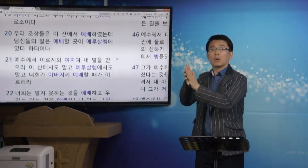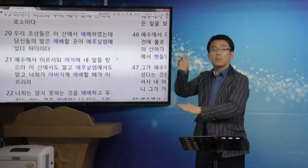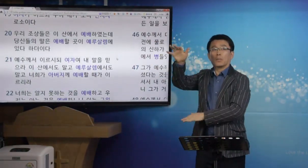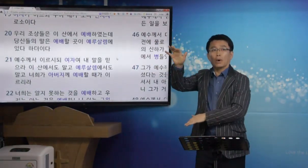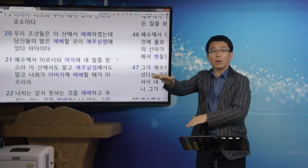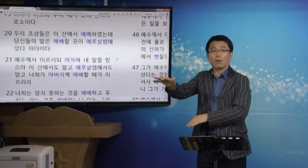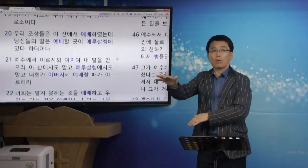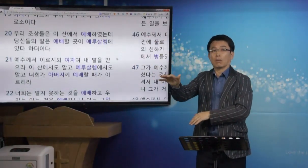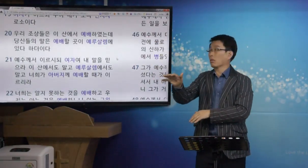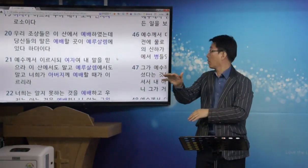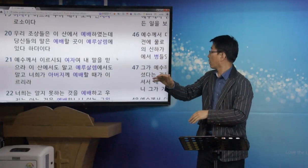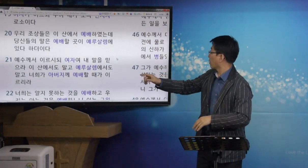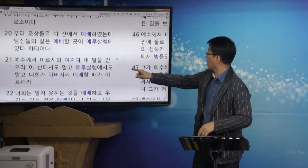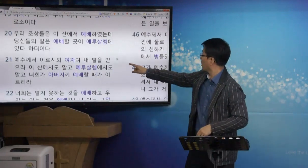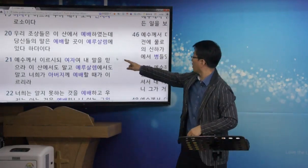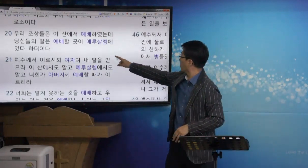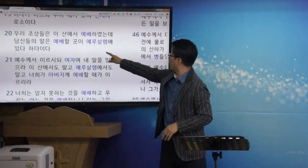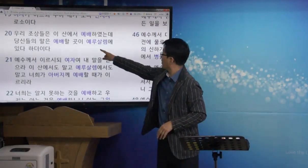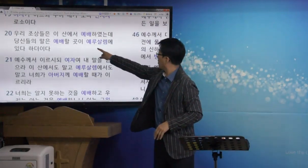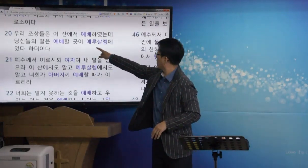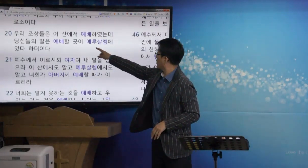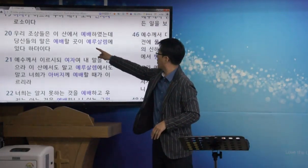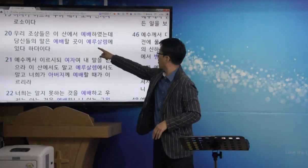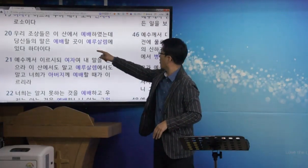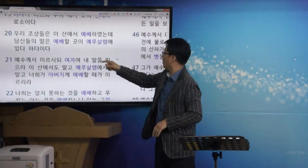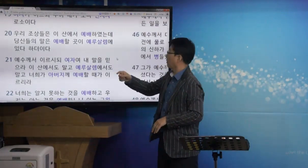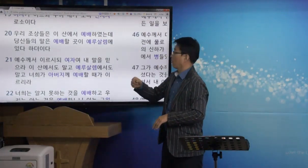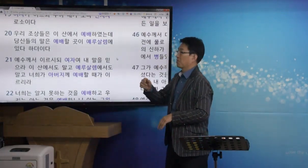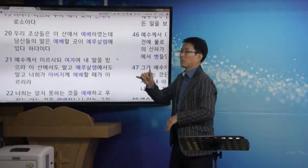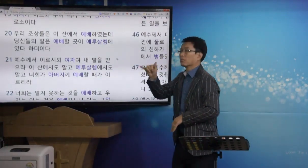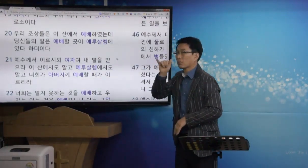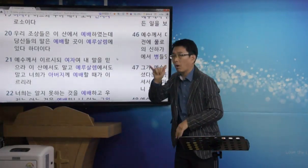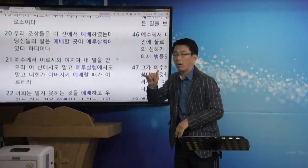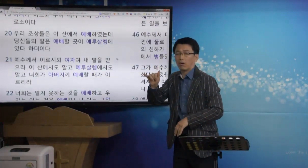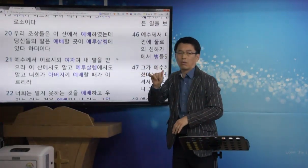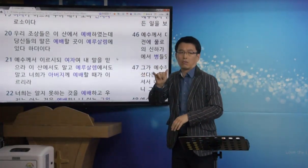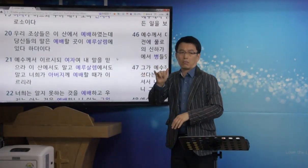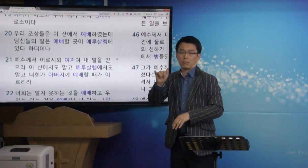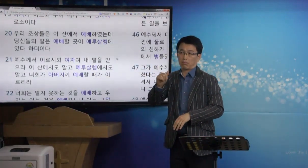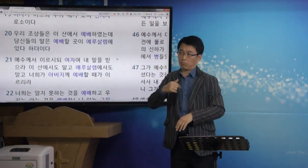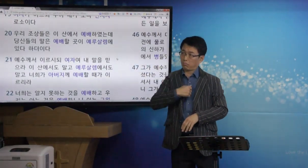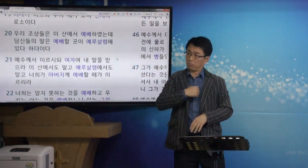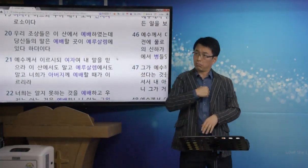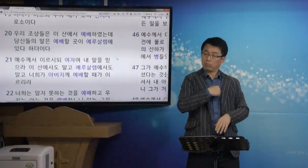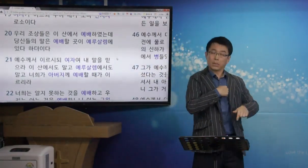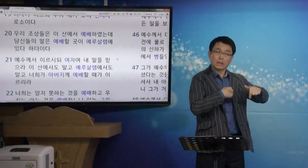그런데 예루살렘에서는 당신들의 말에는 예루살렘에 예배할 곳이